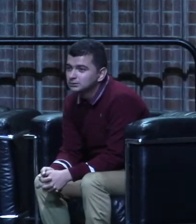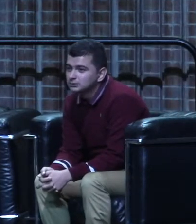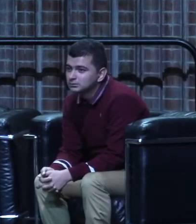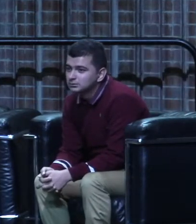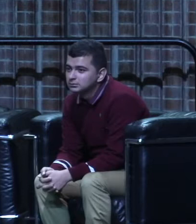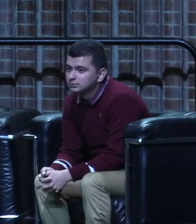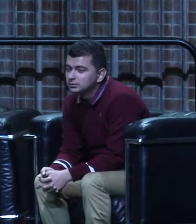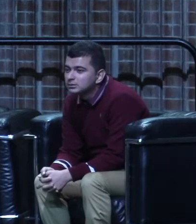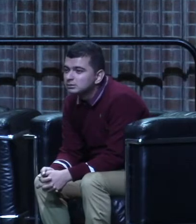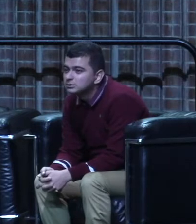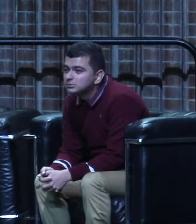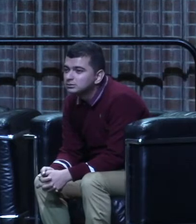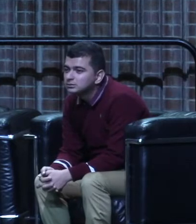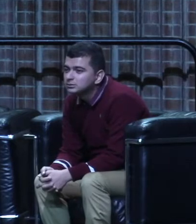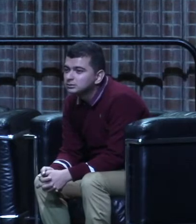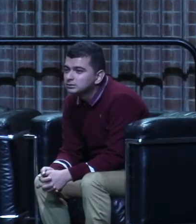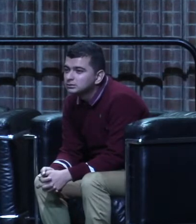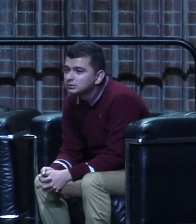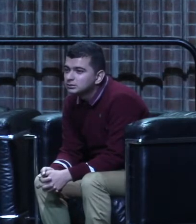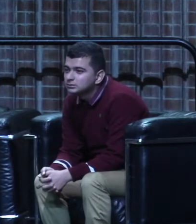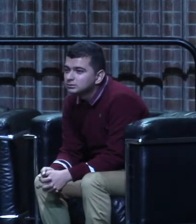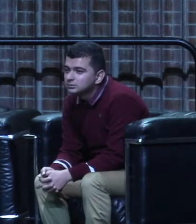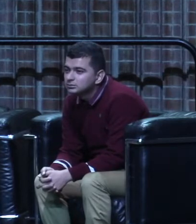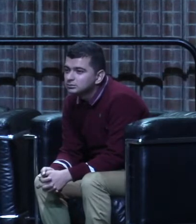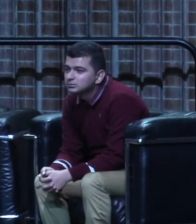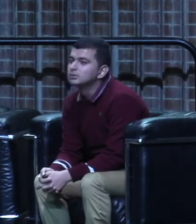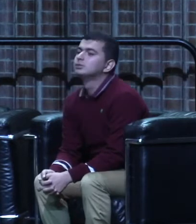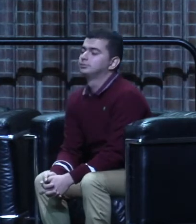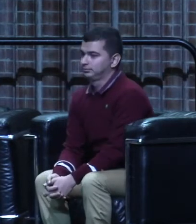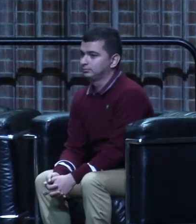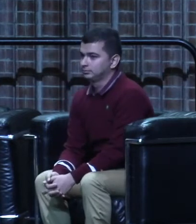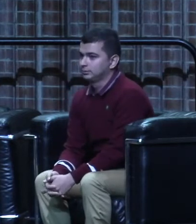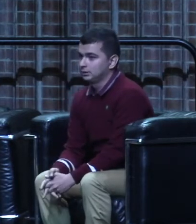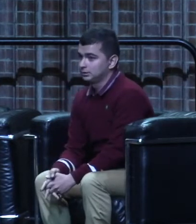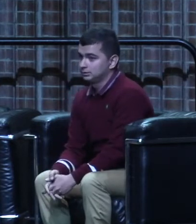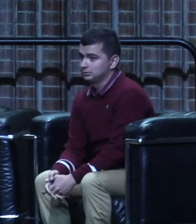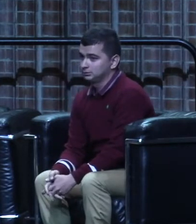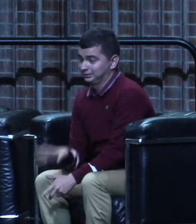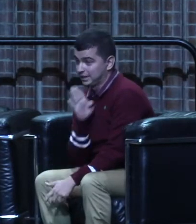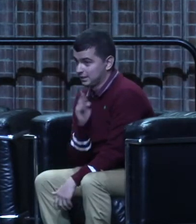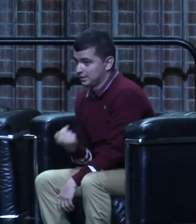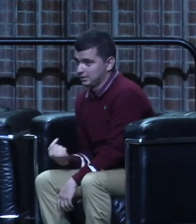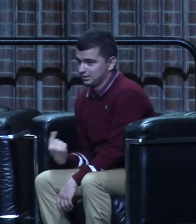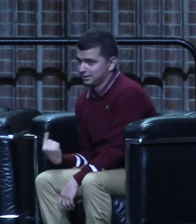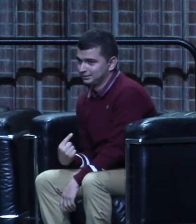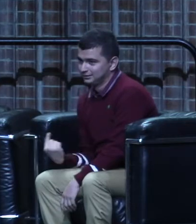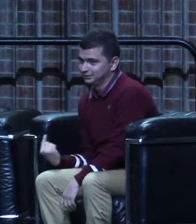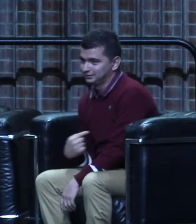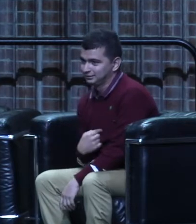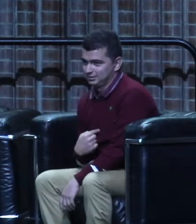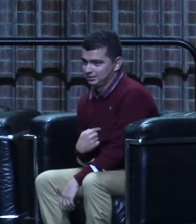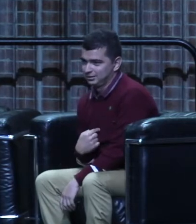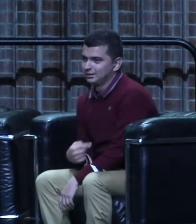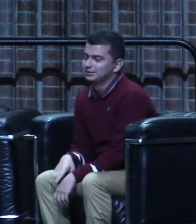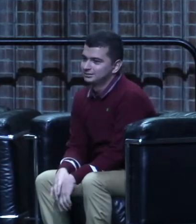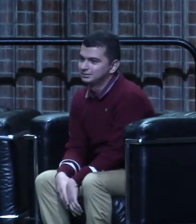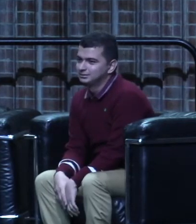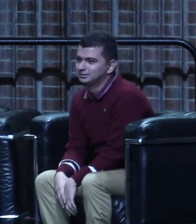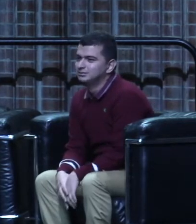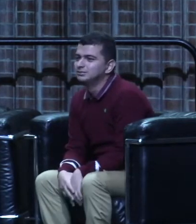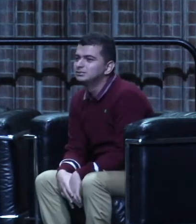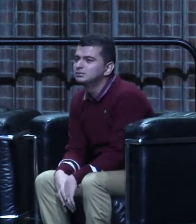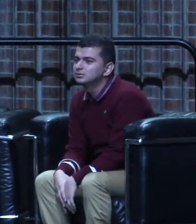quisiera pedirles por favor que primero hablemos de un reto muy puntual, muy específico, antes de los demás temas.